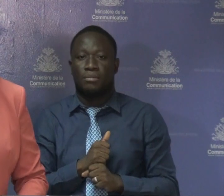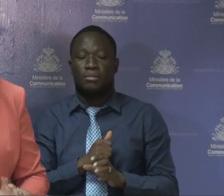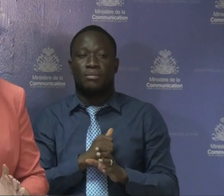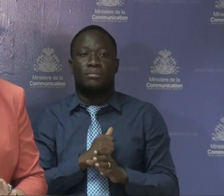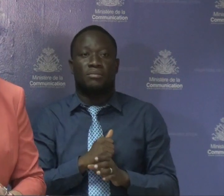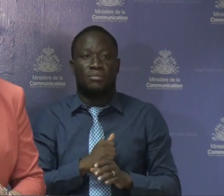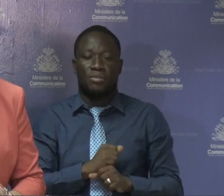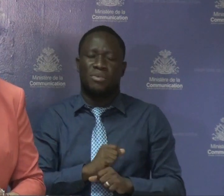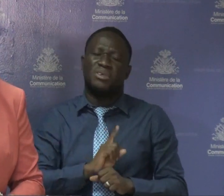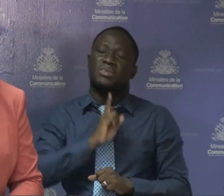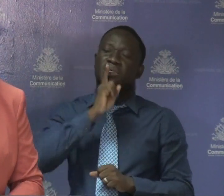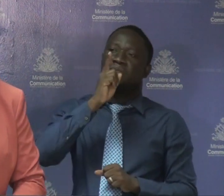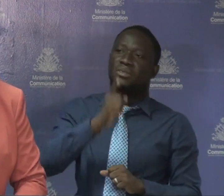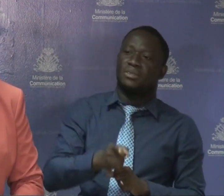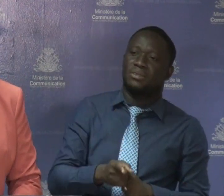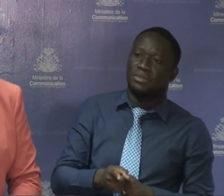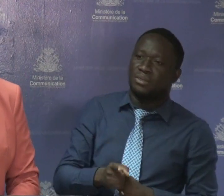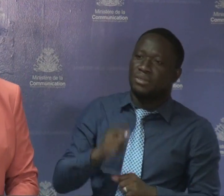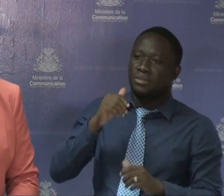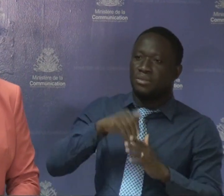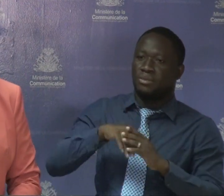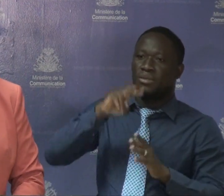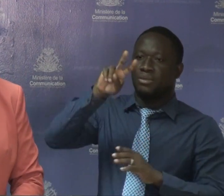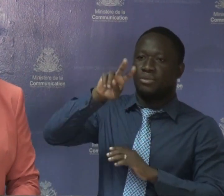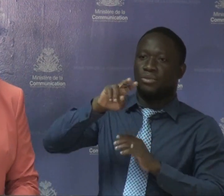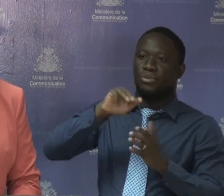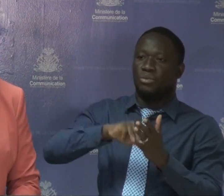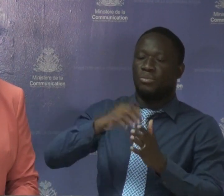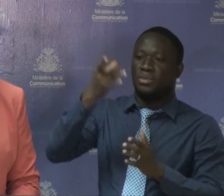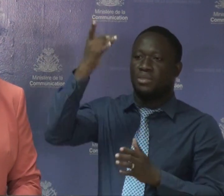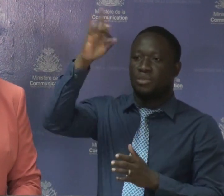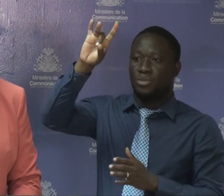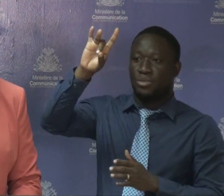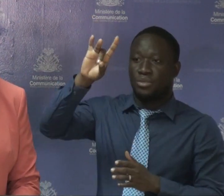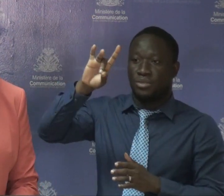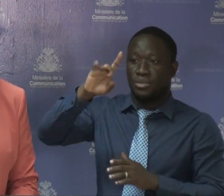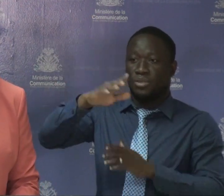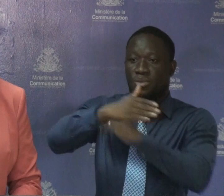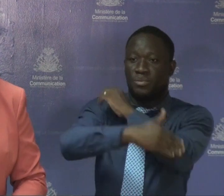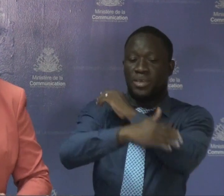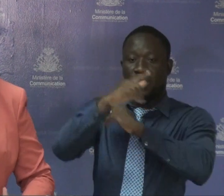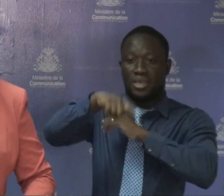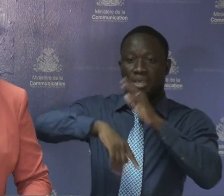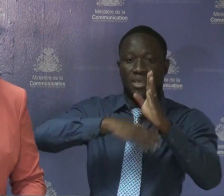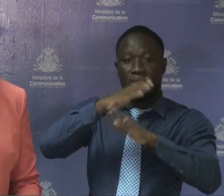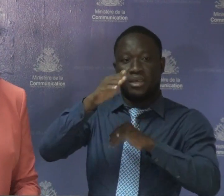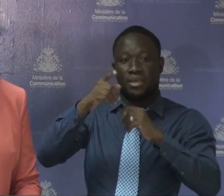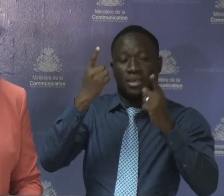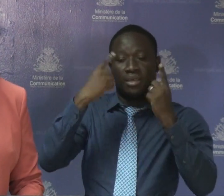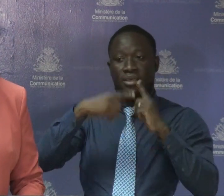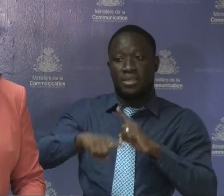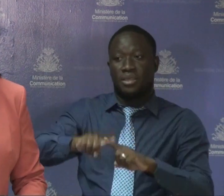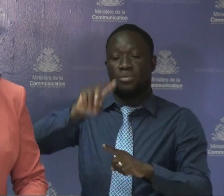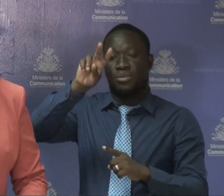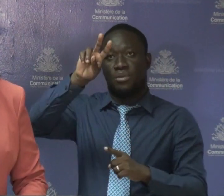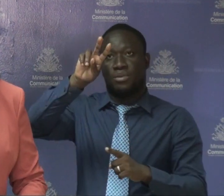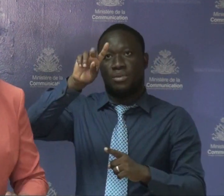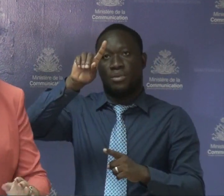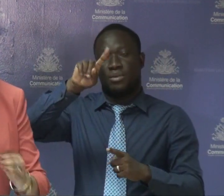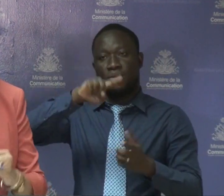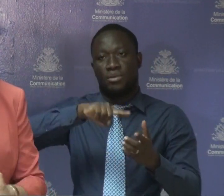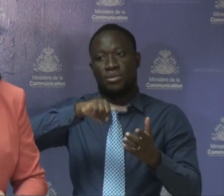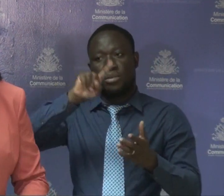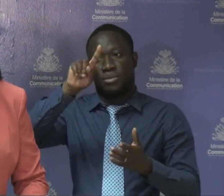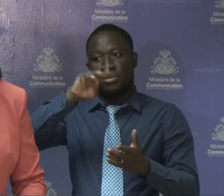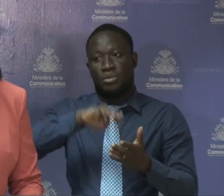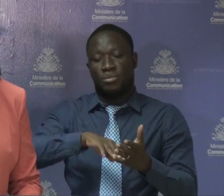évidence. Et nous sommes en 2018. Le pays existe depuis 1804. Les gouvernements se sont succédés. Et nous ne